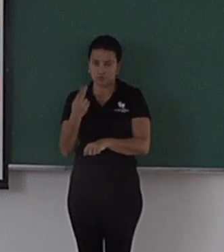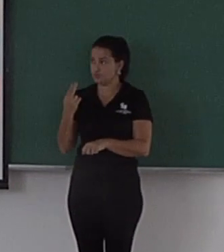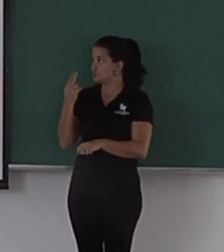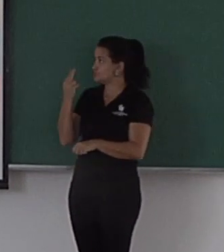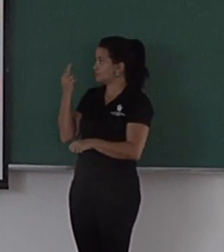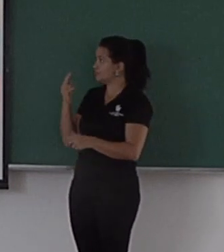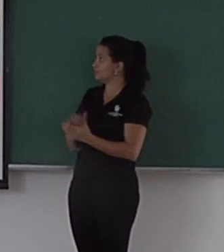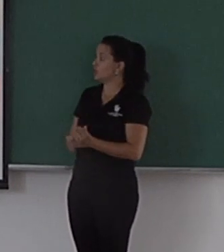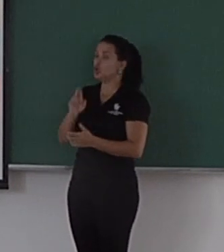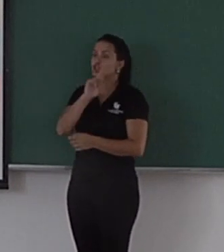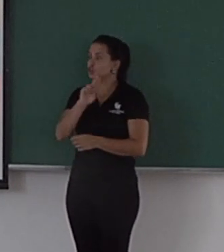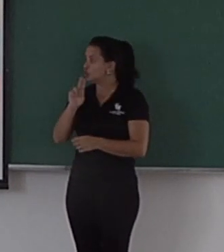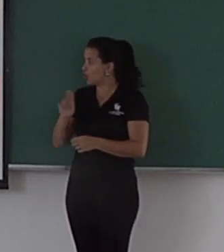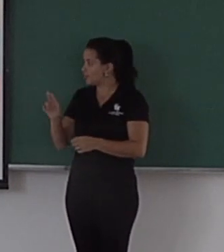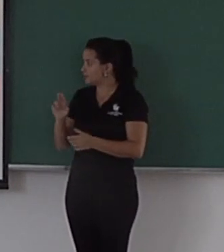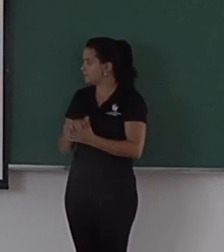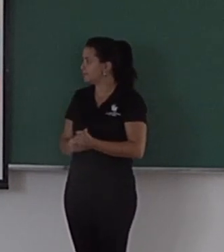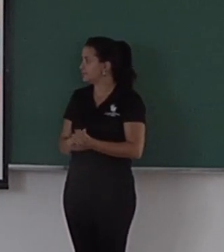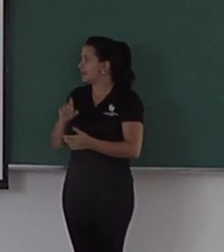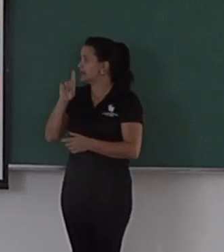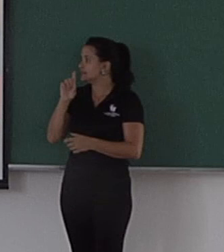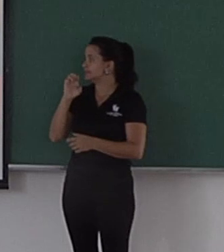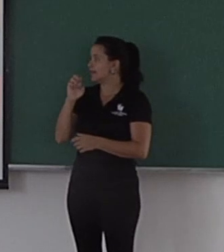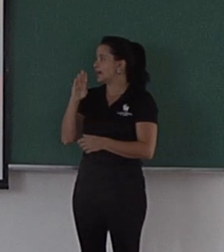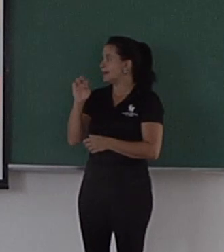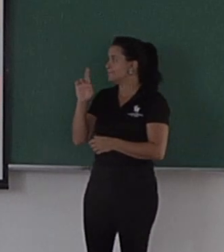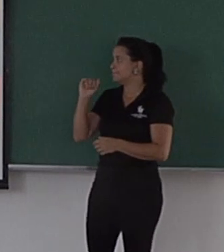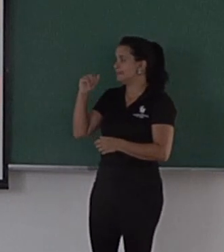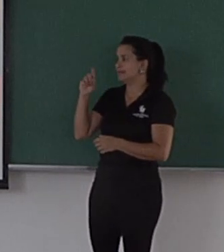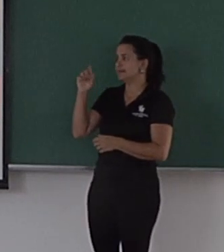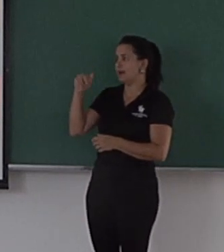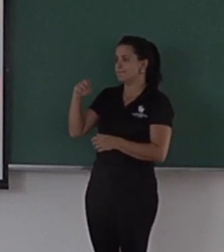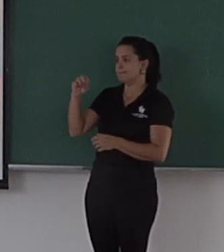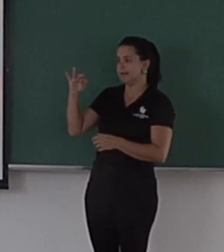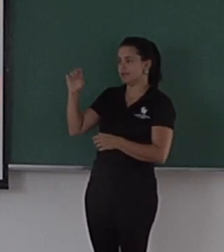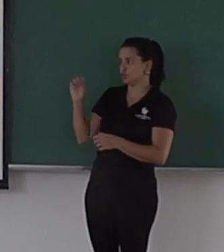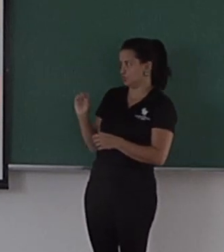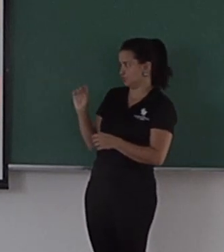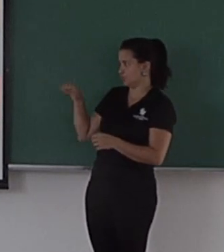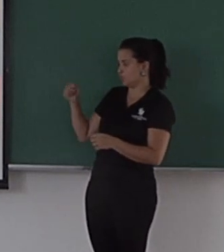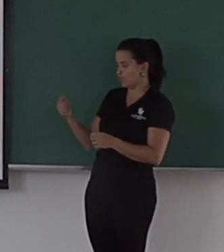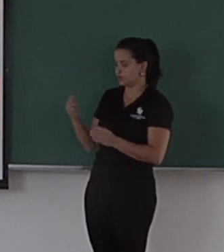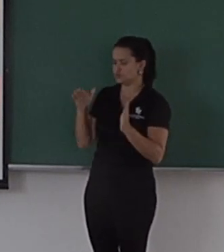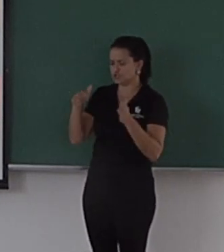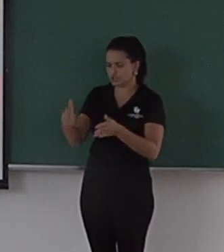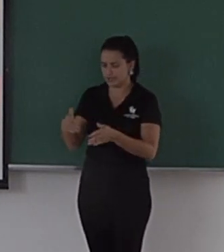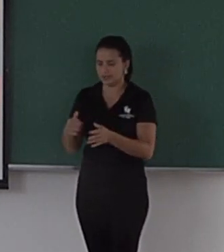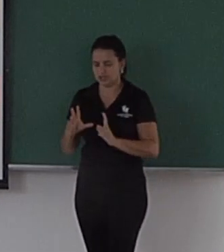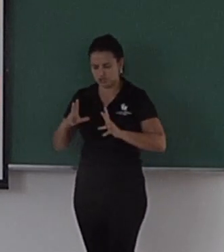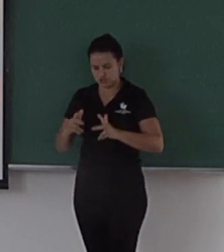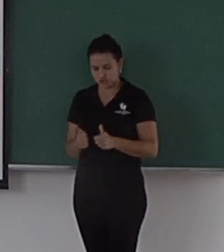de debridamento. Então, quando o paciente chega lá para a gente com essa queimadura, né, a gente limpa com a escovinha. Isso aqui é uma